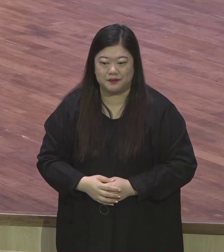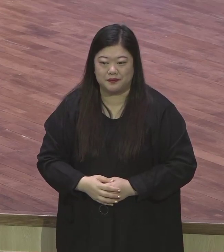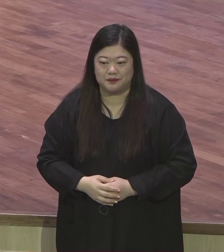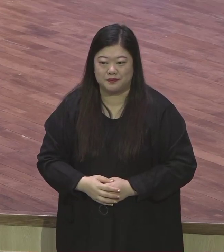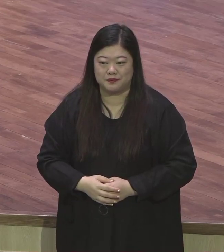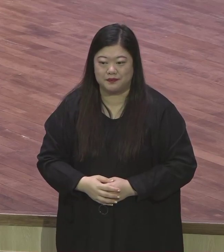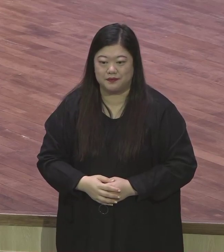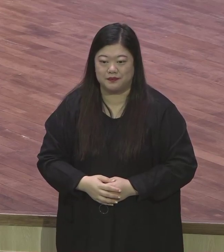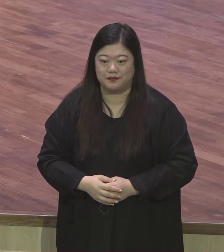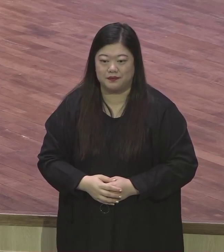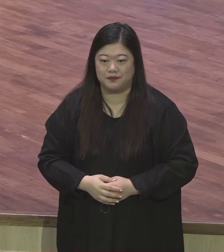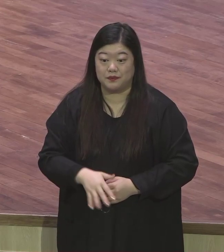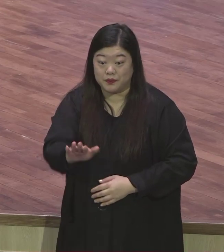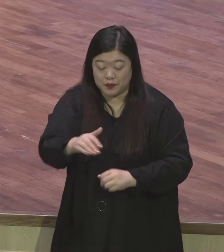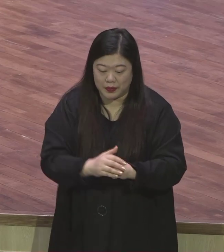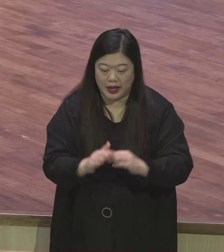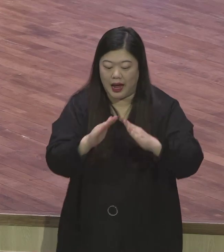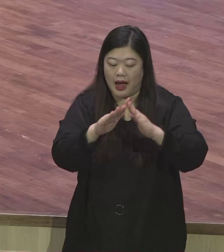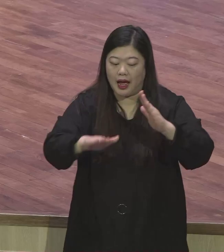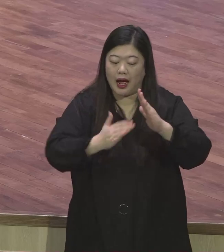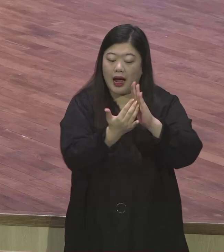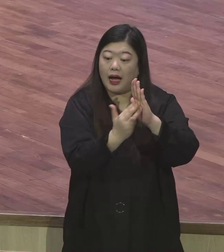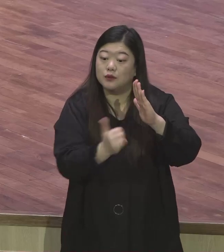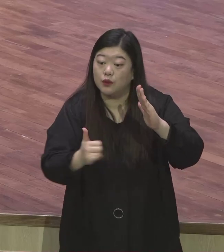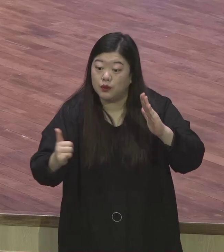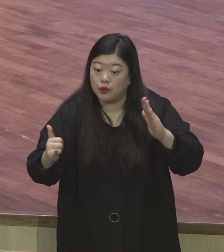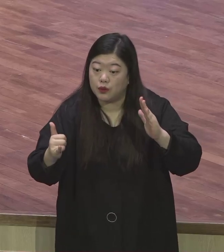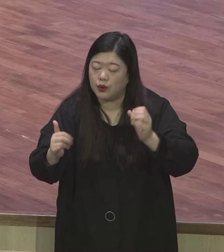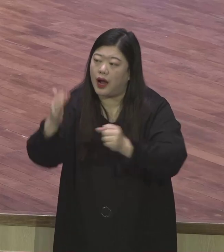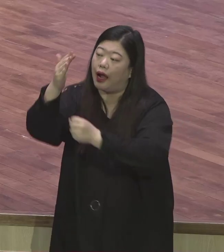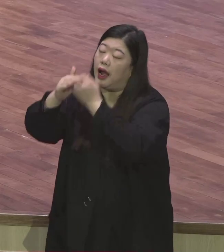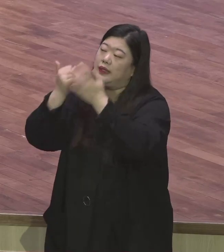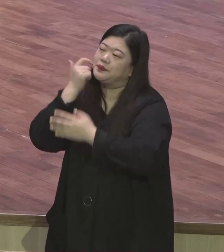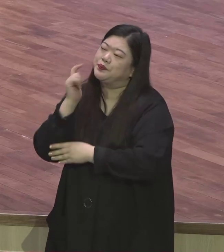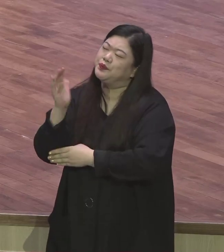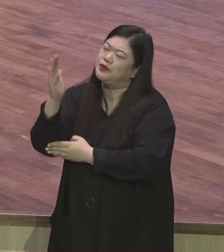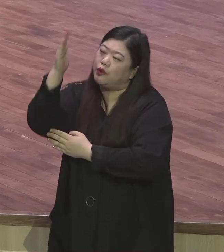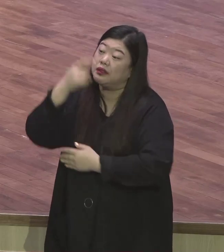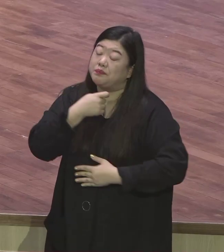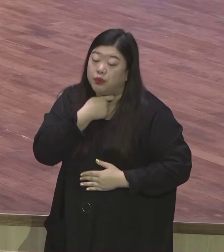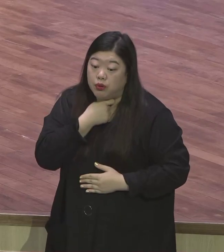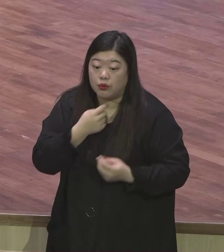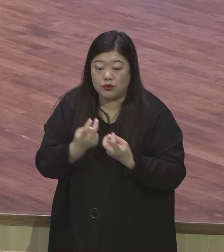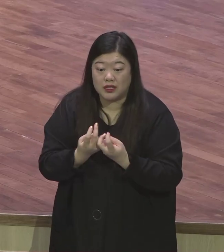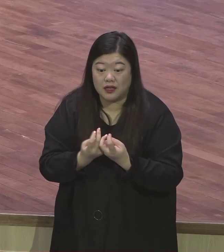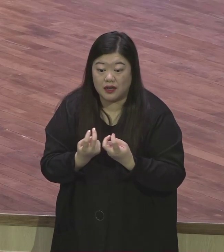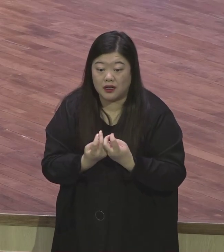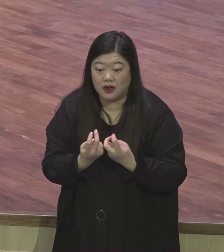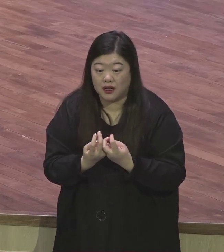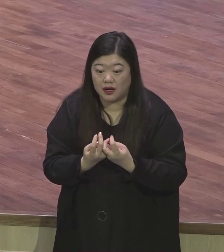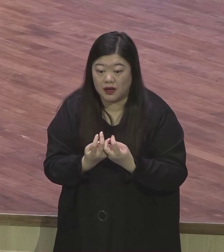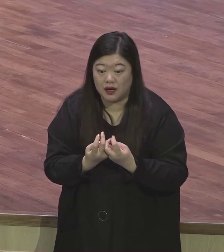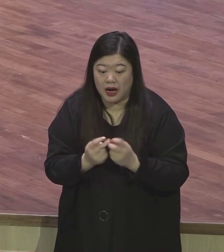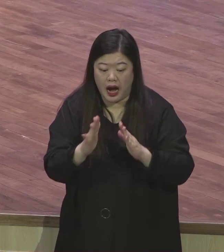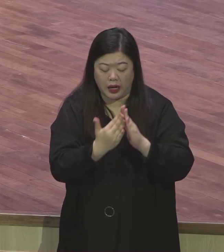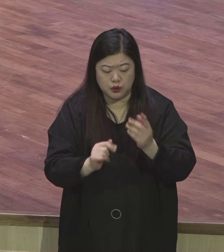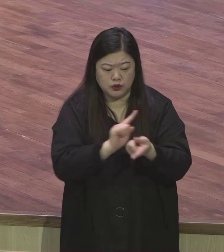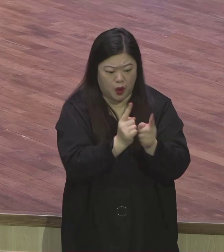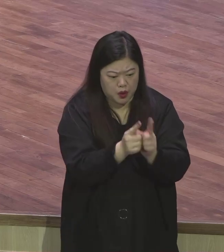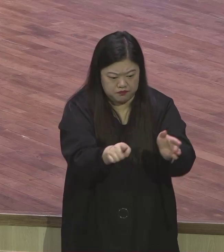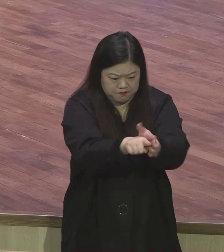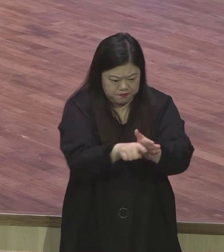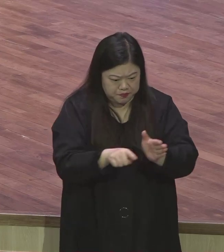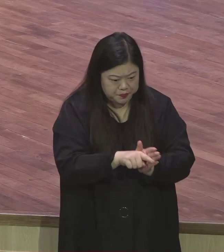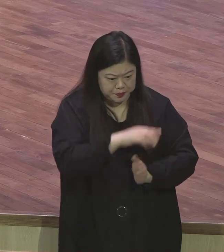여러분, 이 가정에서 하나님 영광을 돌리려면 여러분 가정에서 주님과 함께 해야 됩니다. 세상, 여러분의